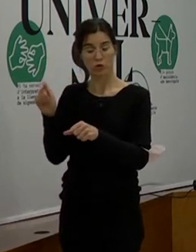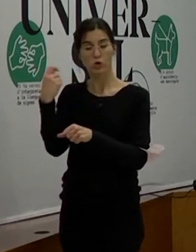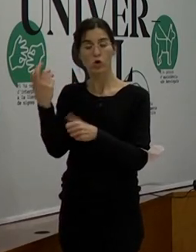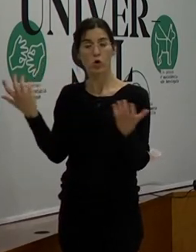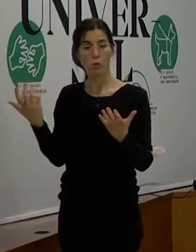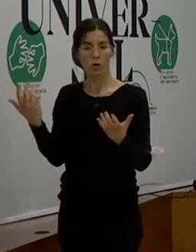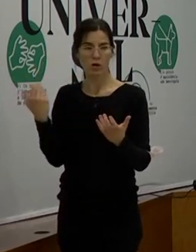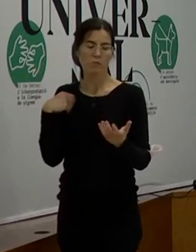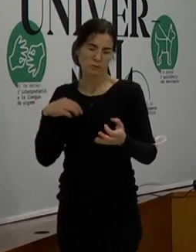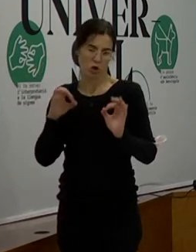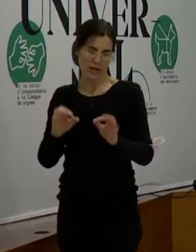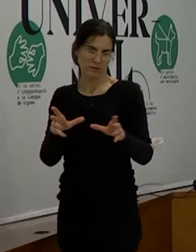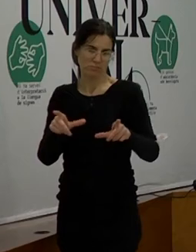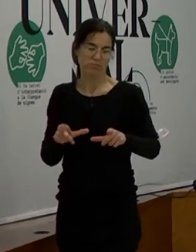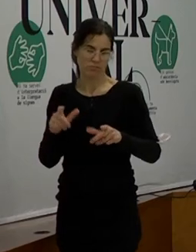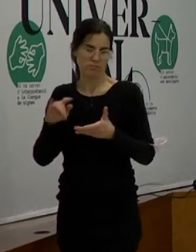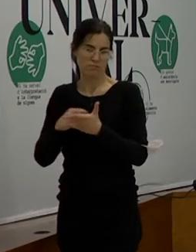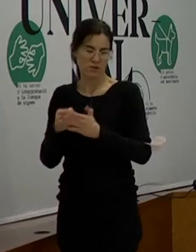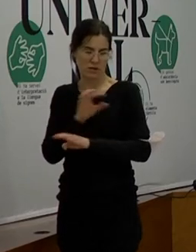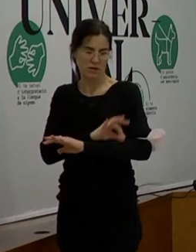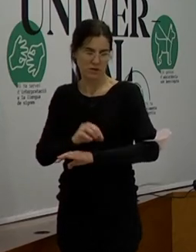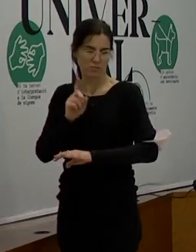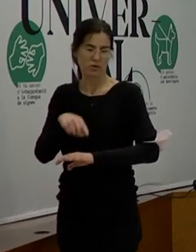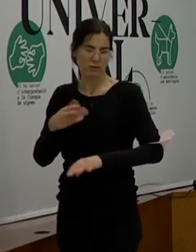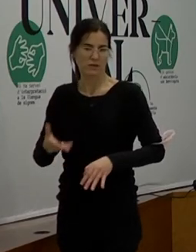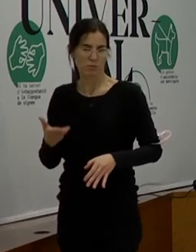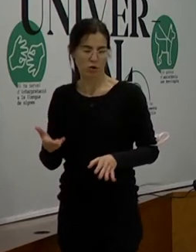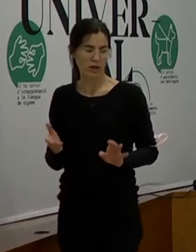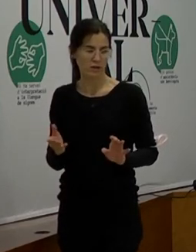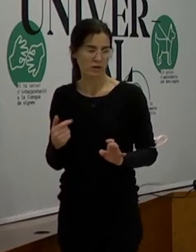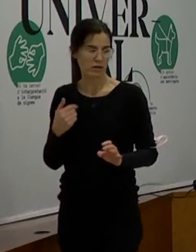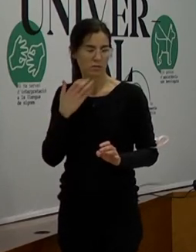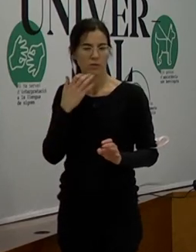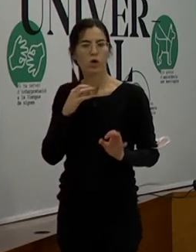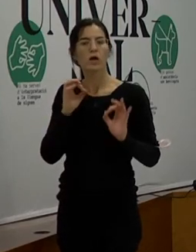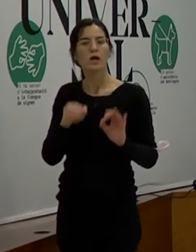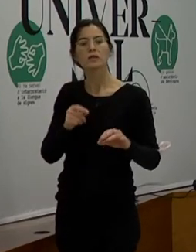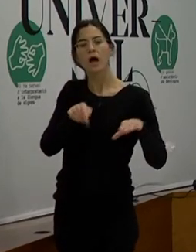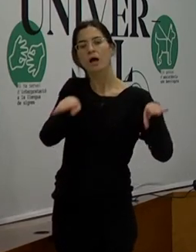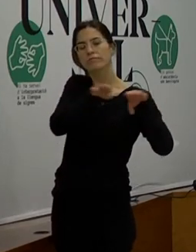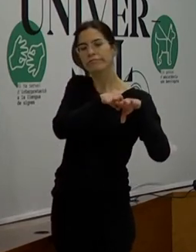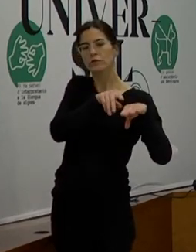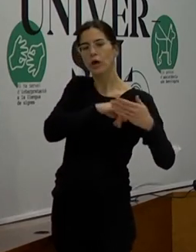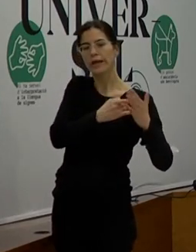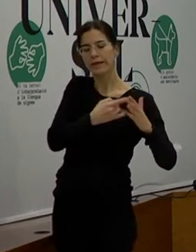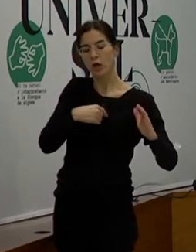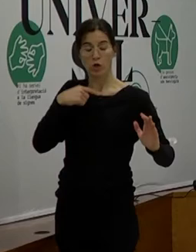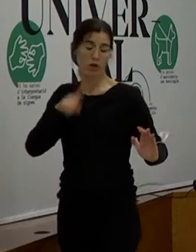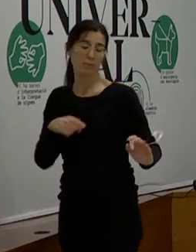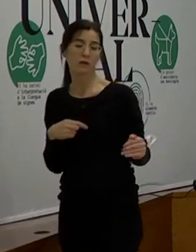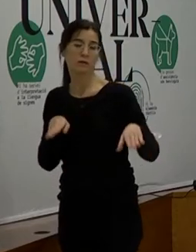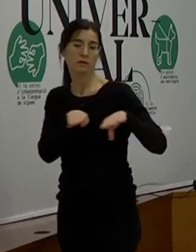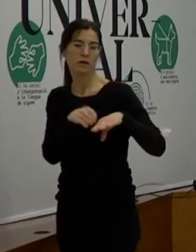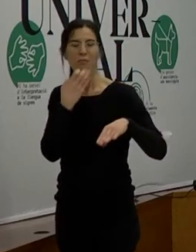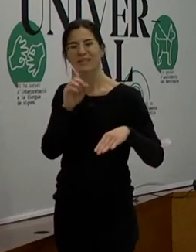A part de ser arquitecte, és important. Fa 40 anys era important. Tu qui eres? Jo soy arquitecte. Ah, jo també. Ah, perquè si no, tu